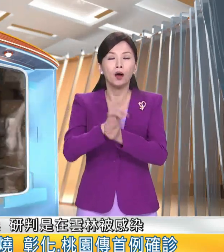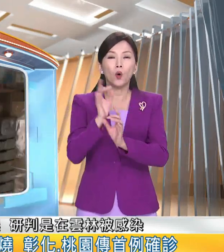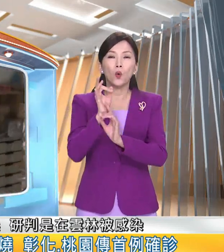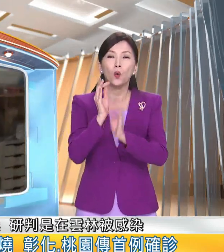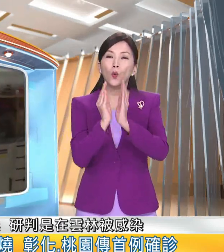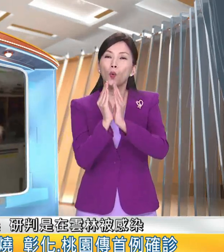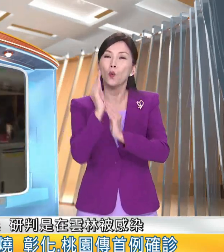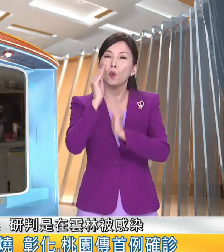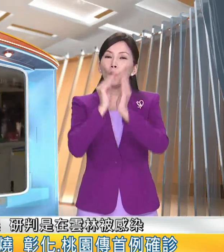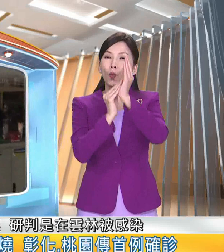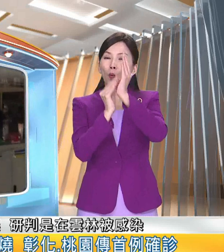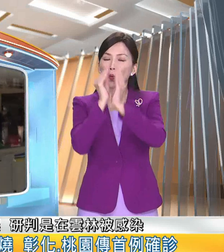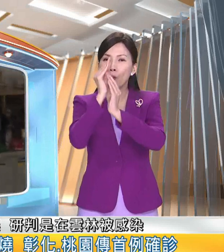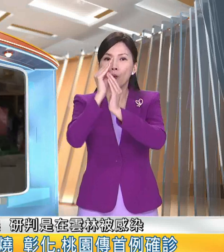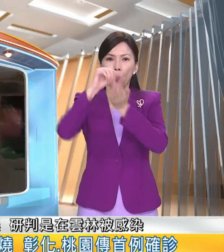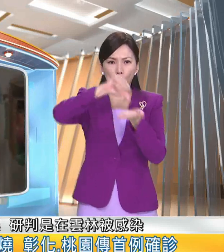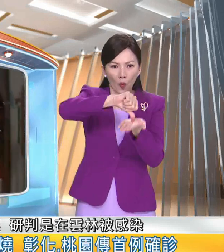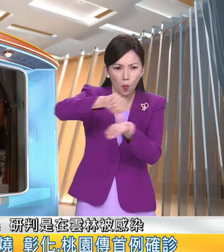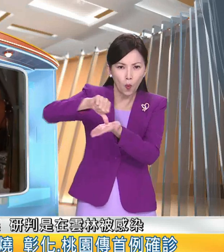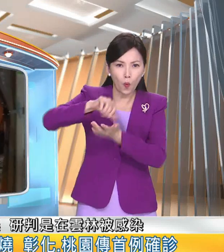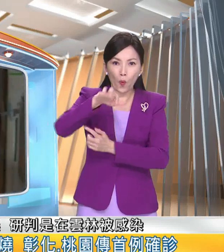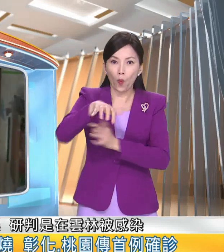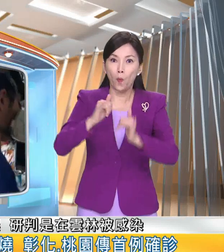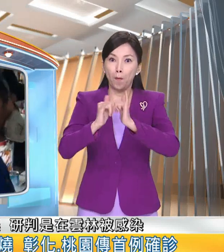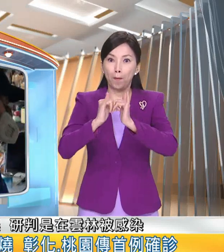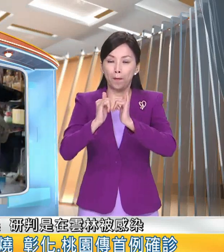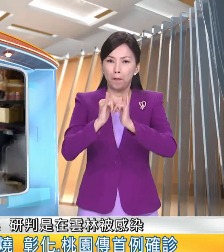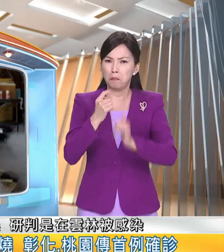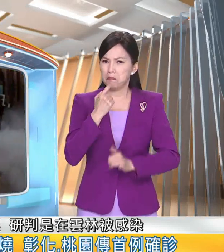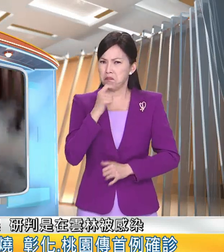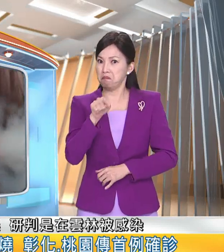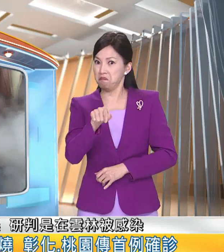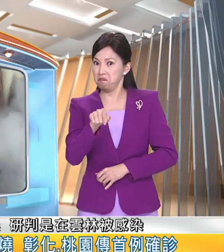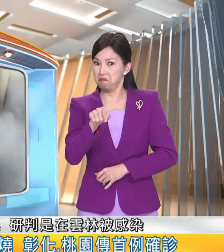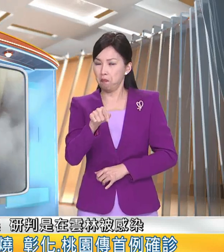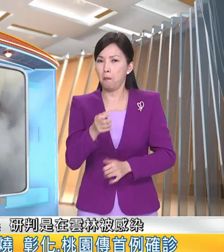笋农，研判是在云林被感染。